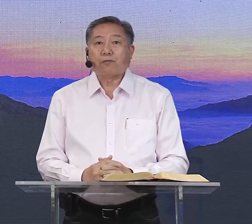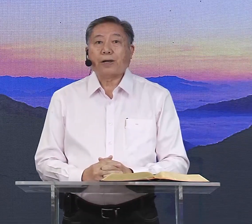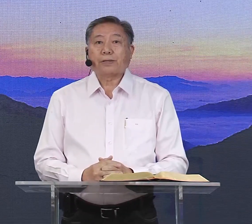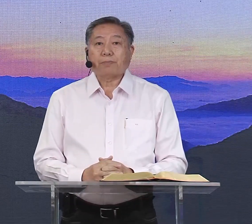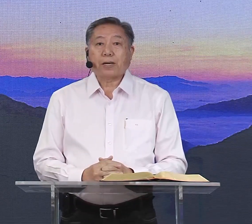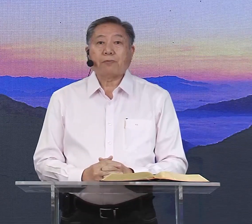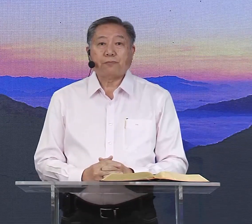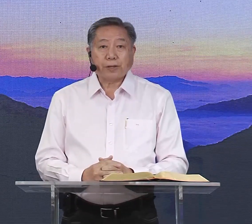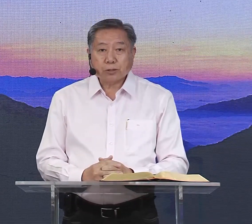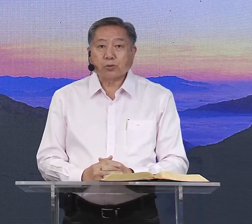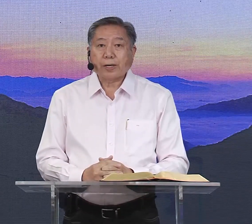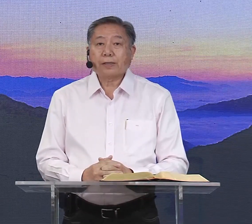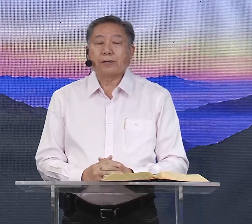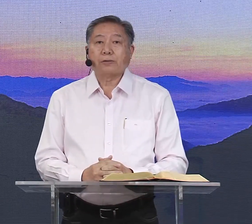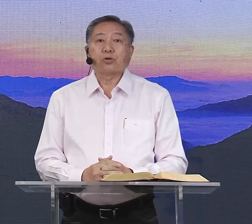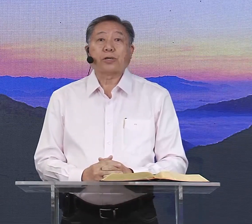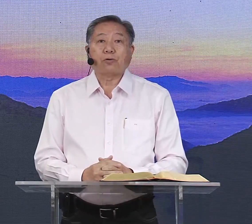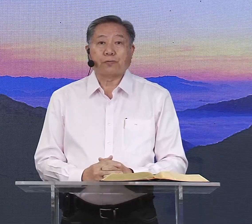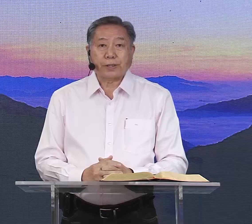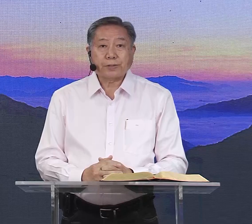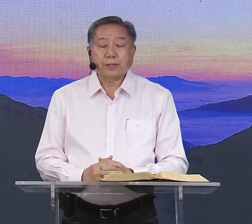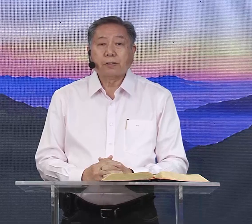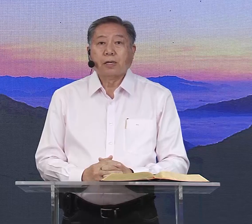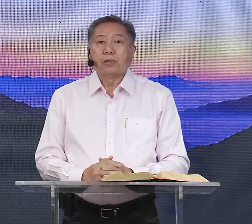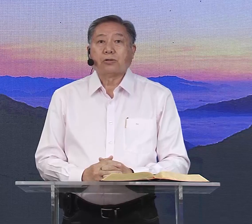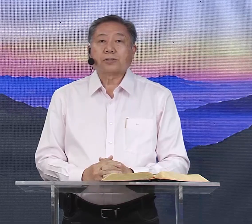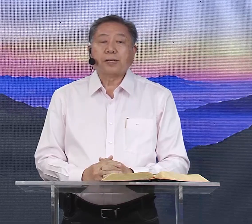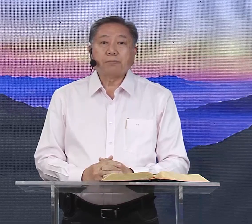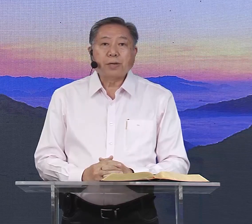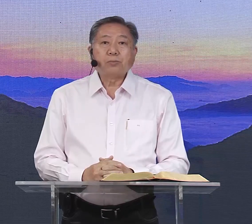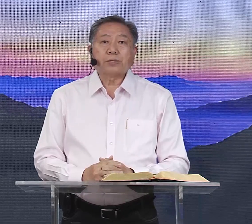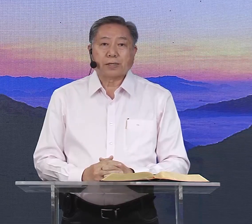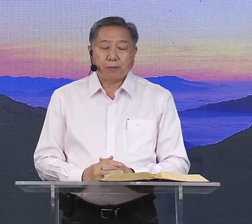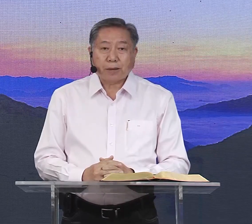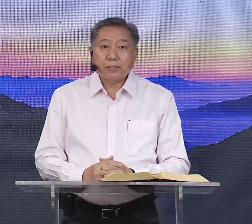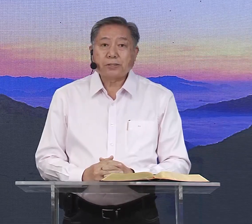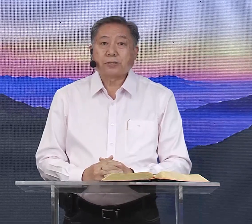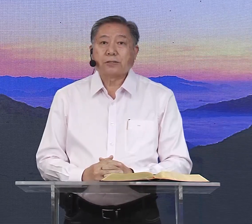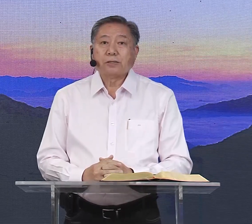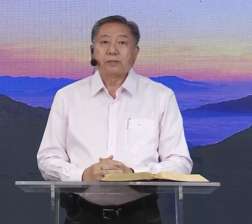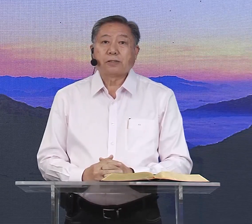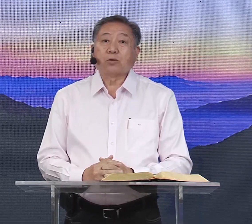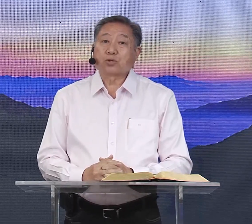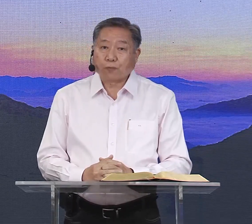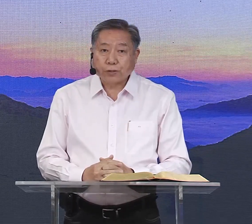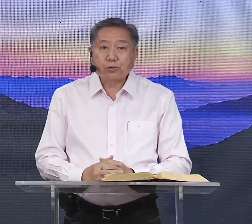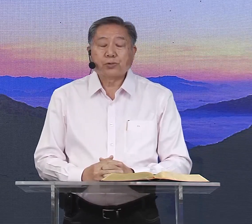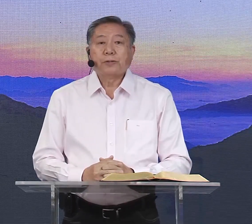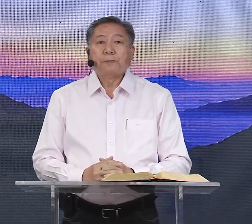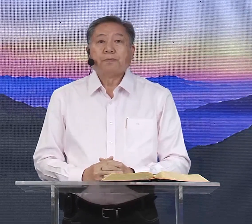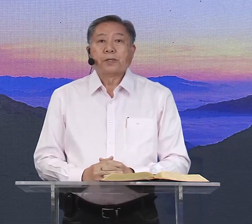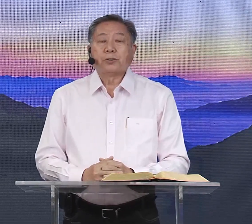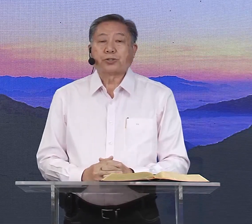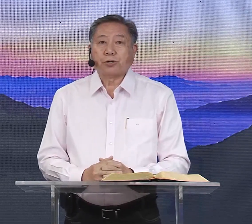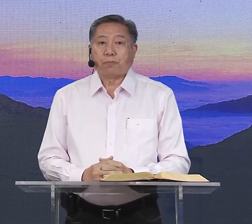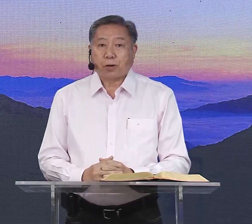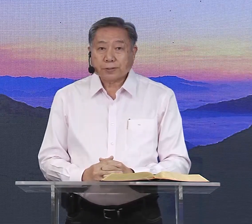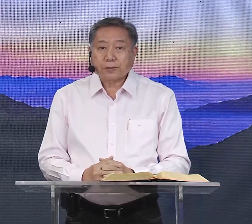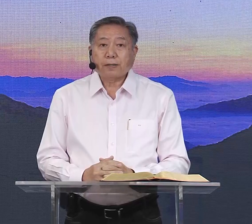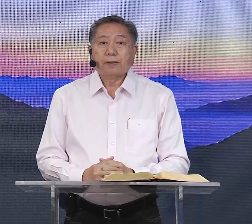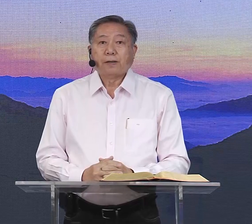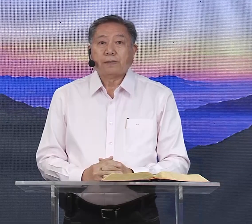também a oferta para a Venezuela, que em toda a conferência nós lembramos daquele país tão sofrido, que o